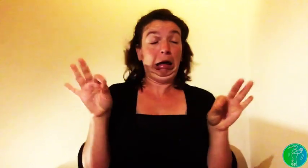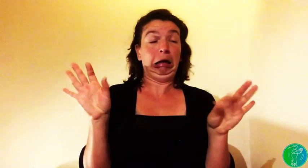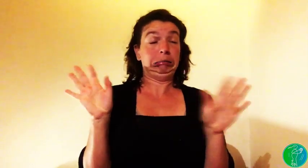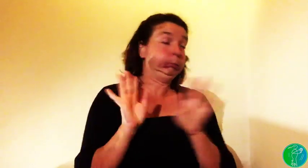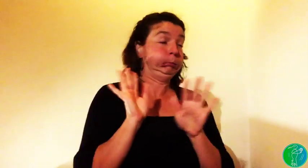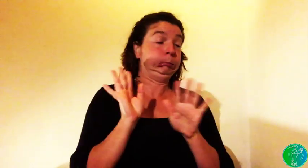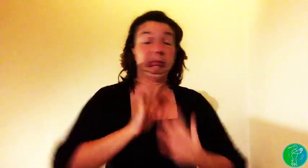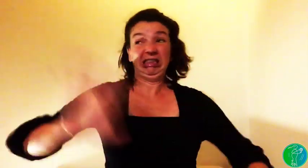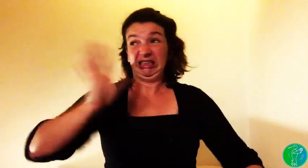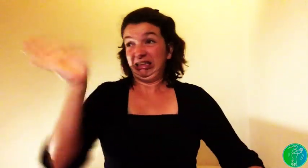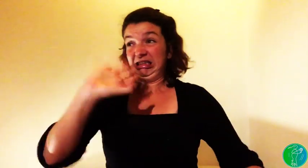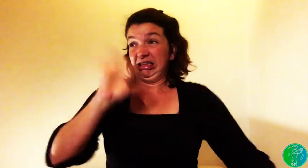Oh, cela ne va pas du tout.